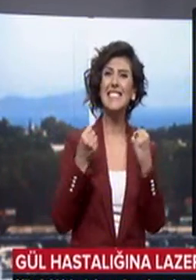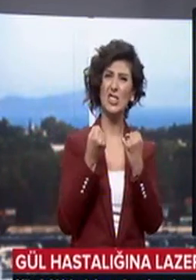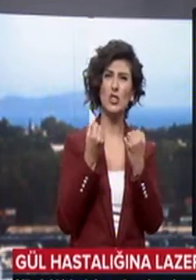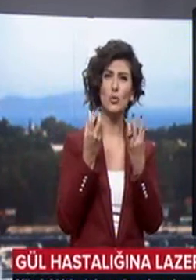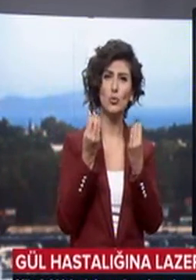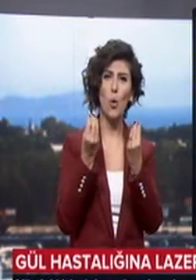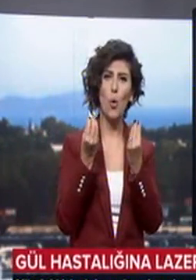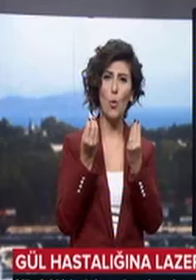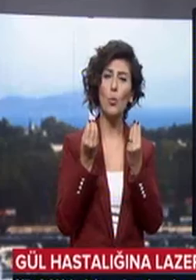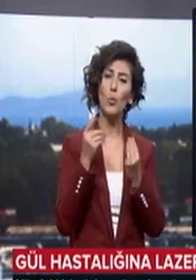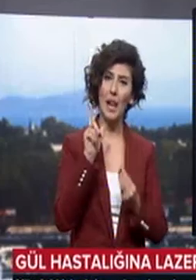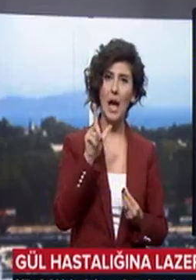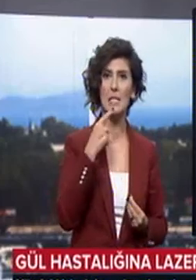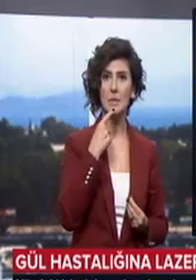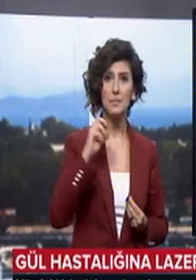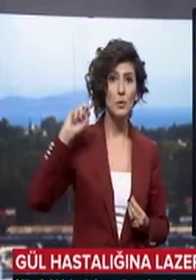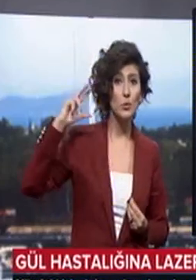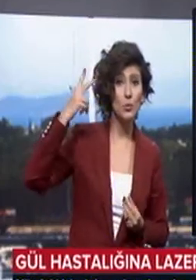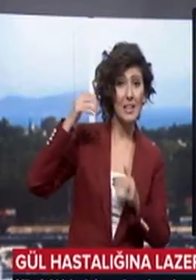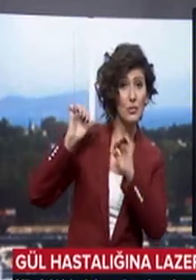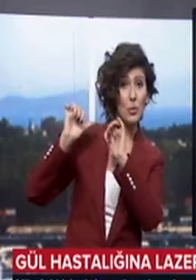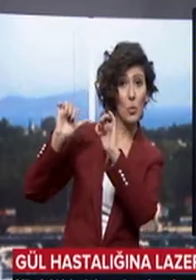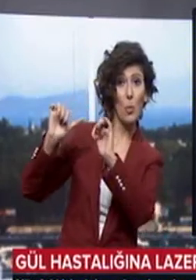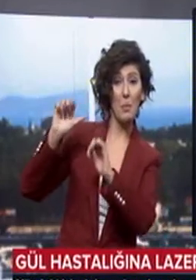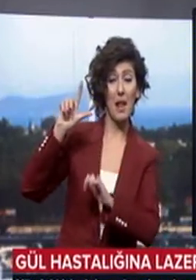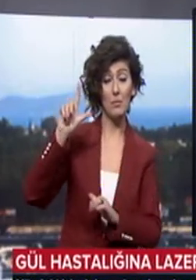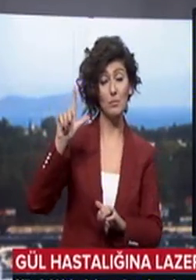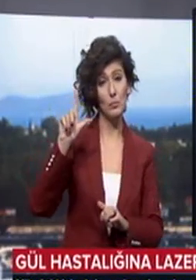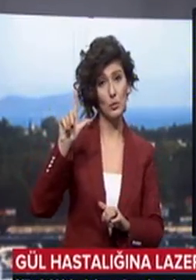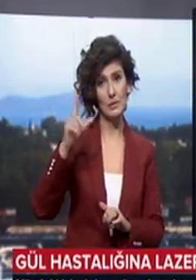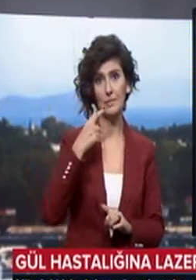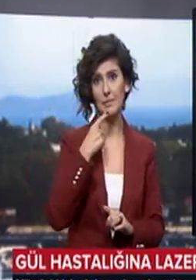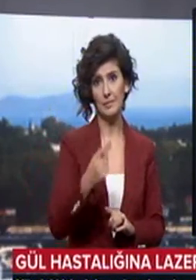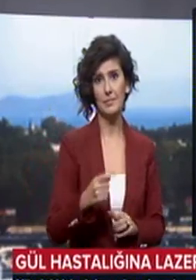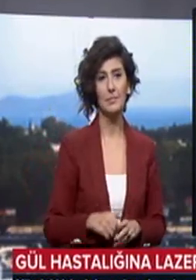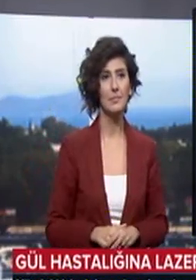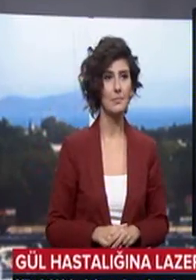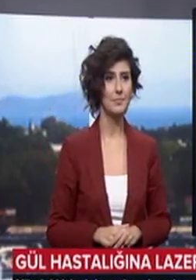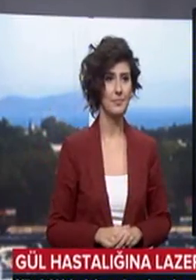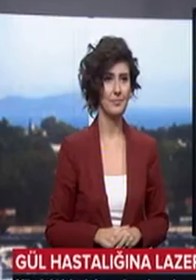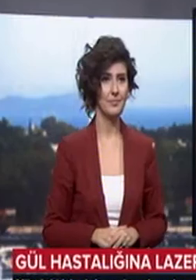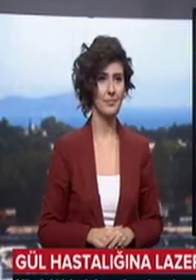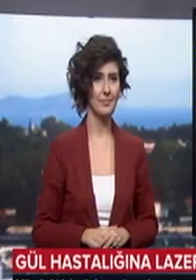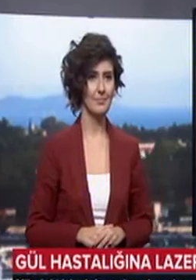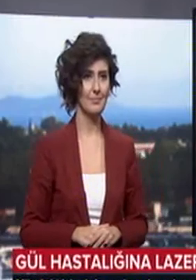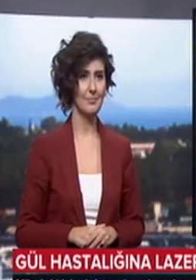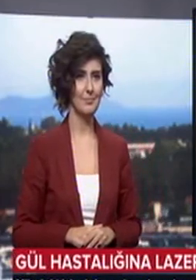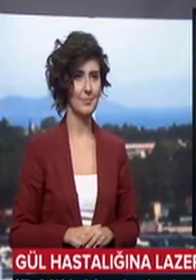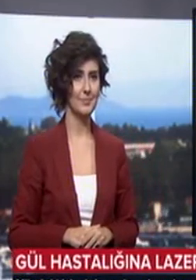ediyoruz. Ve güneşten korunmalarını mutlaka tembihliyoruz. Soğutuyorum. Tamamdır. Hadi